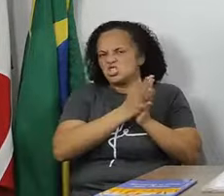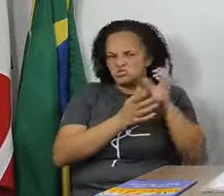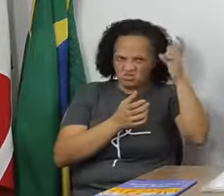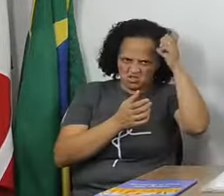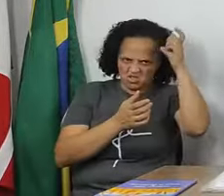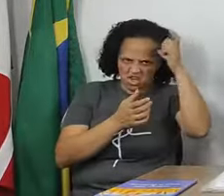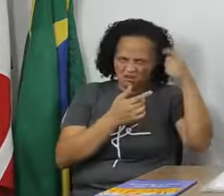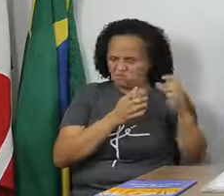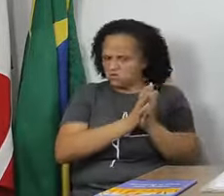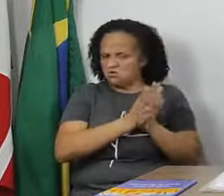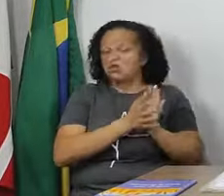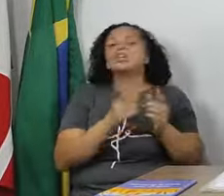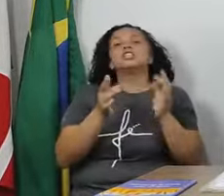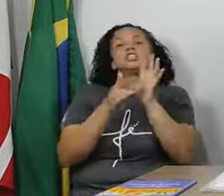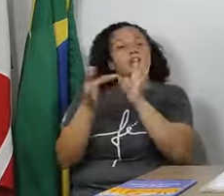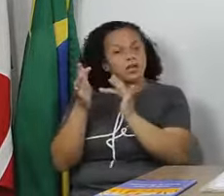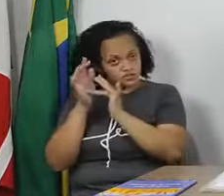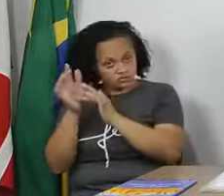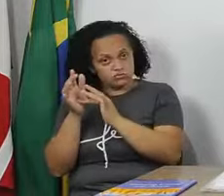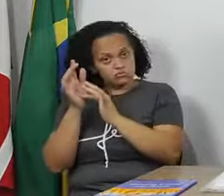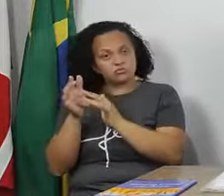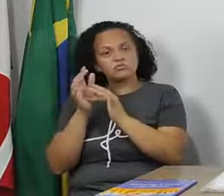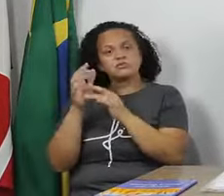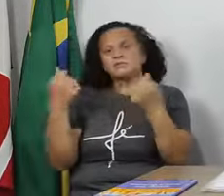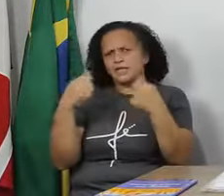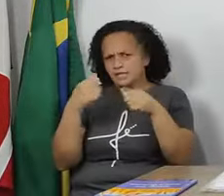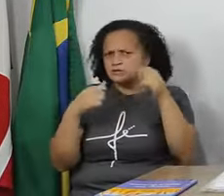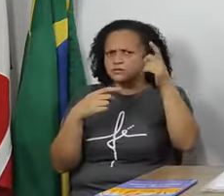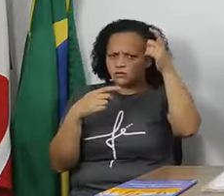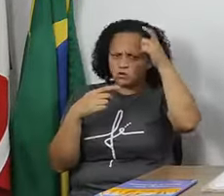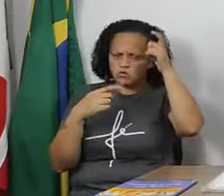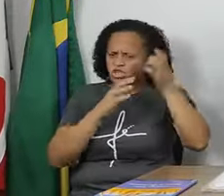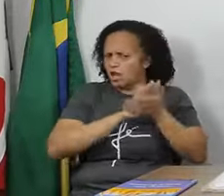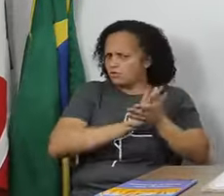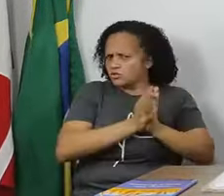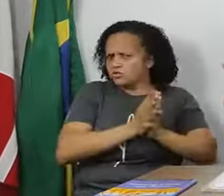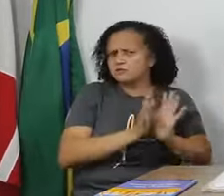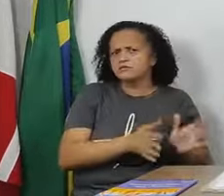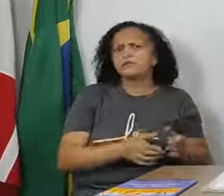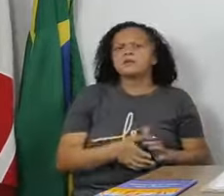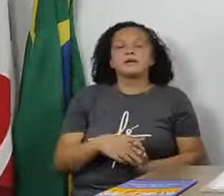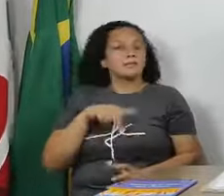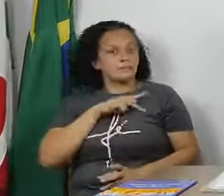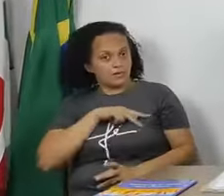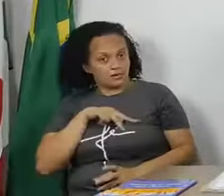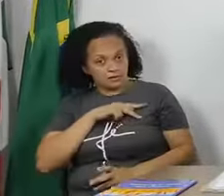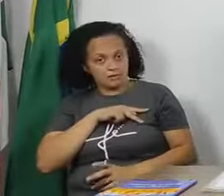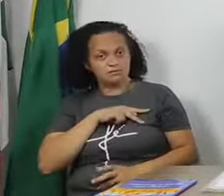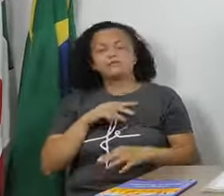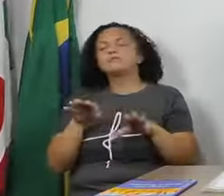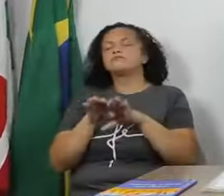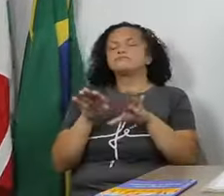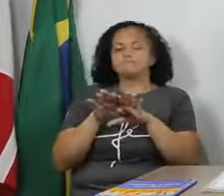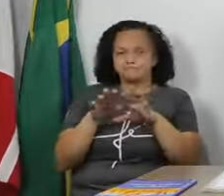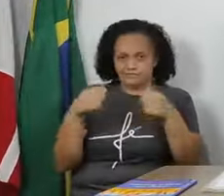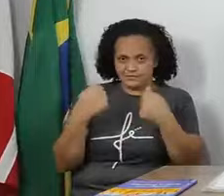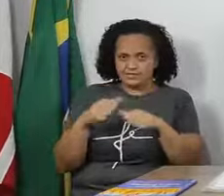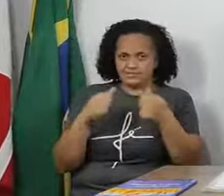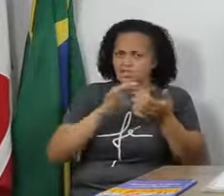foi atacado. O apóstolo Paulo foi atacado na sua alma, né? Todos são. Agora, você não